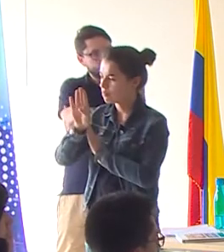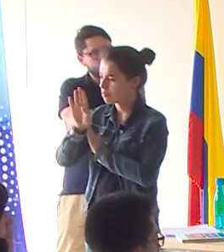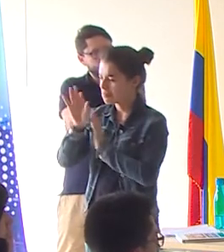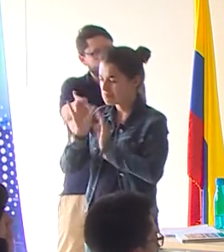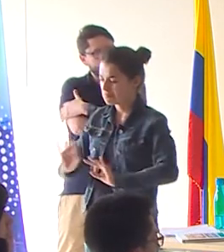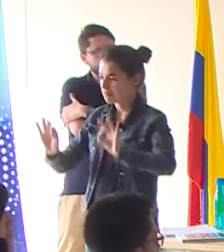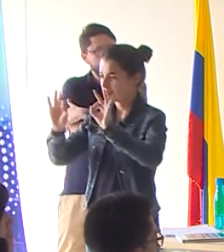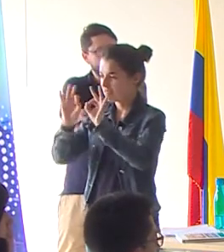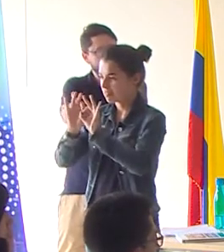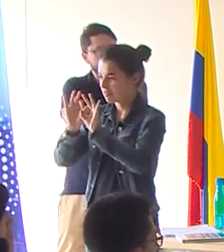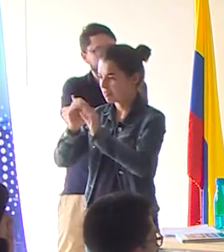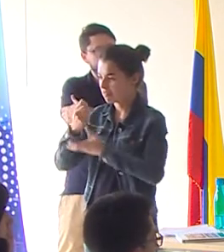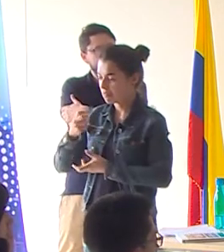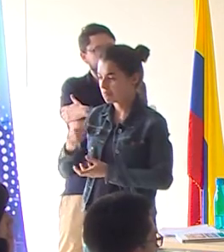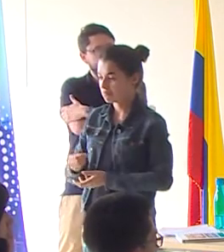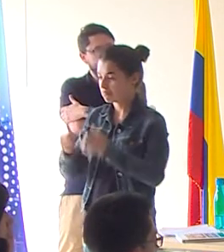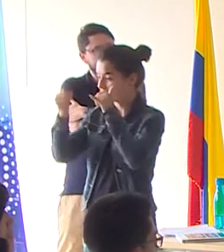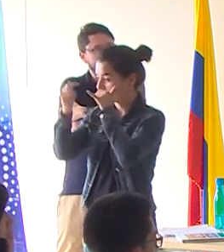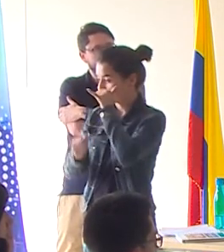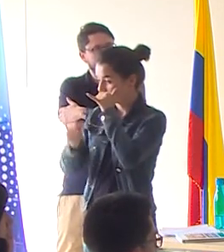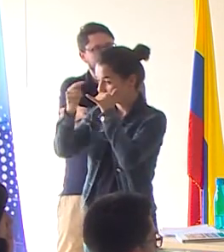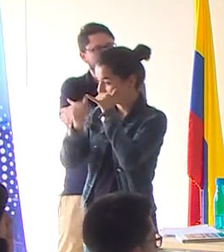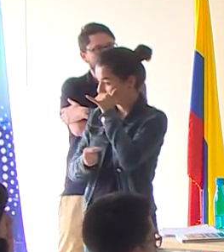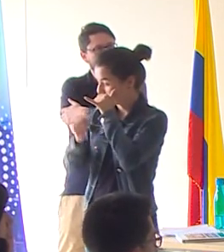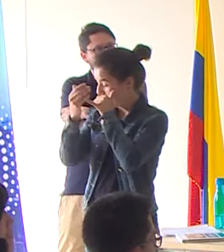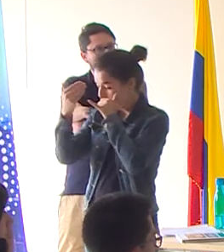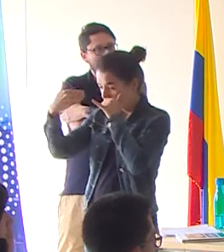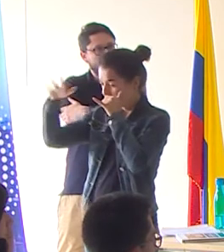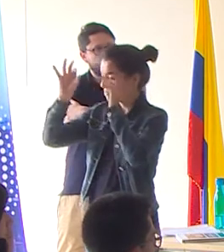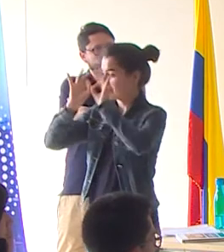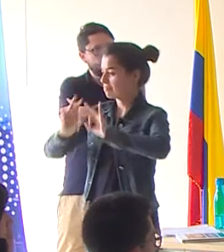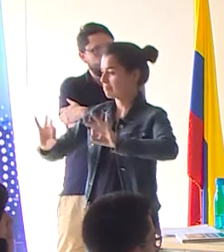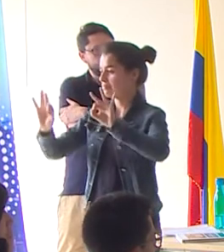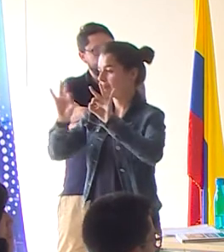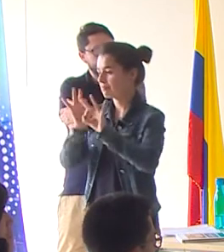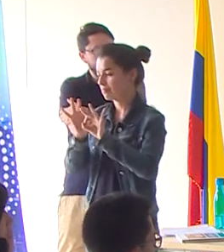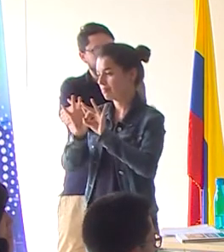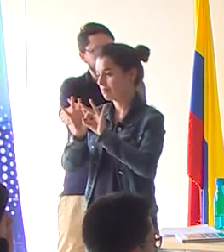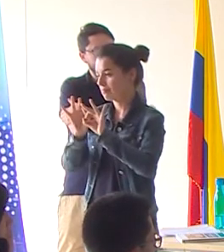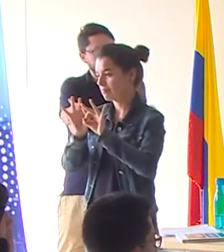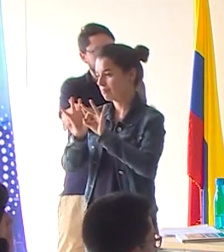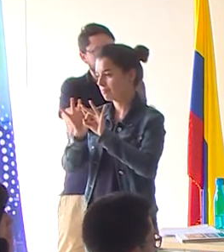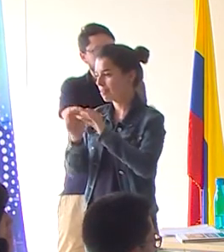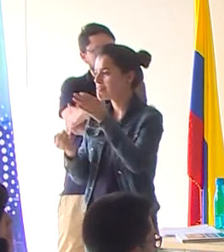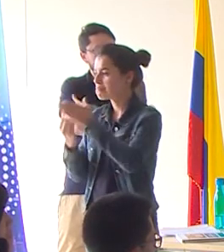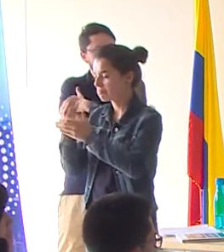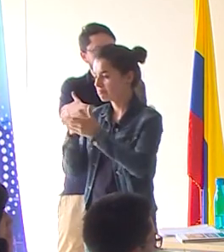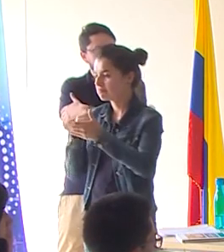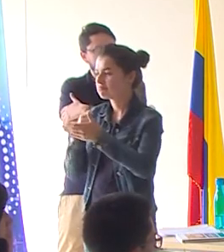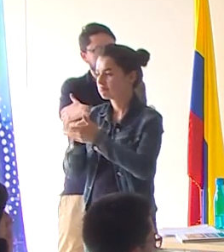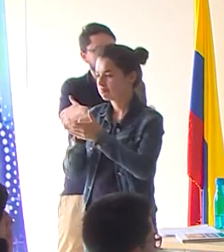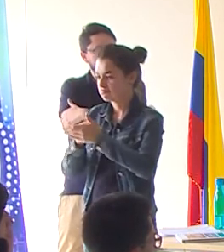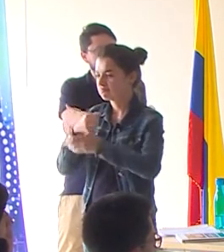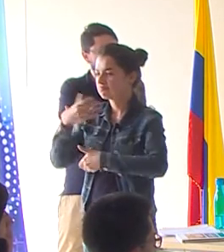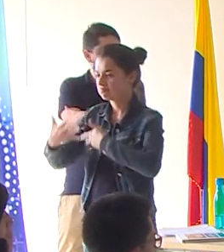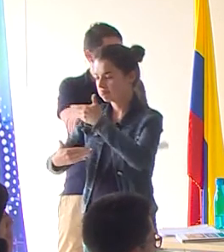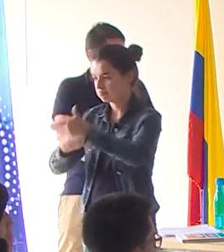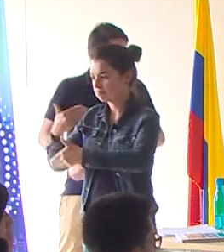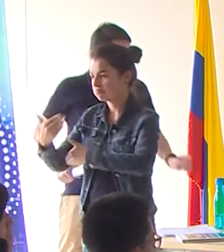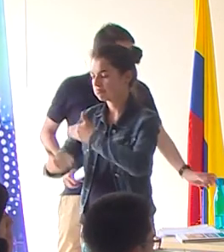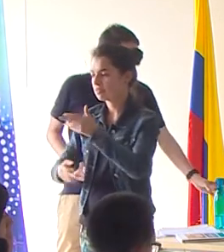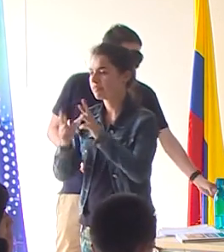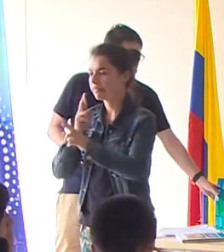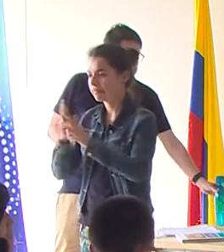mercantiliza la vida y en la cual pues como generado o promovido unas relaciones sociales unas